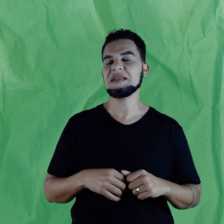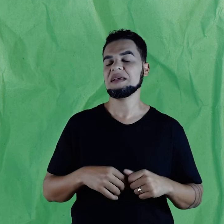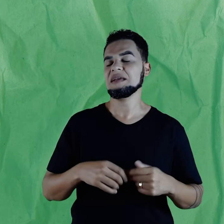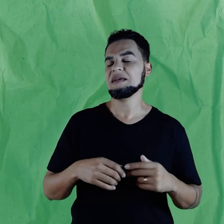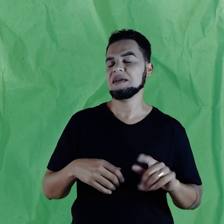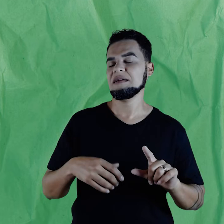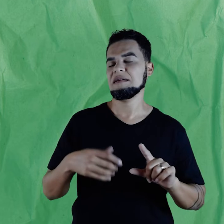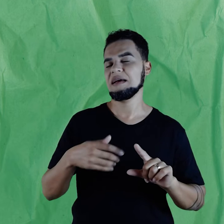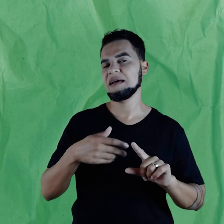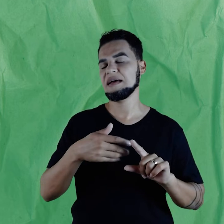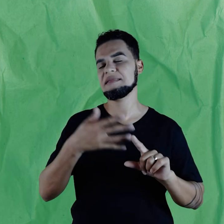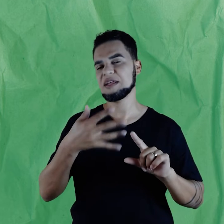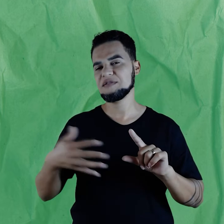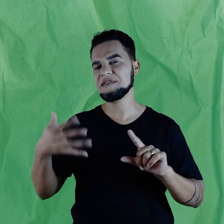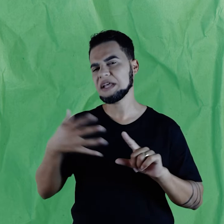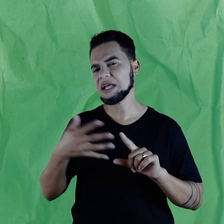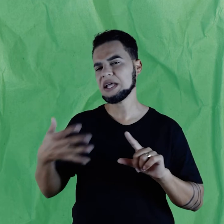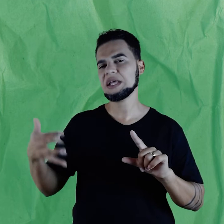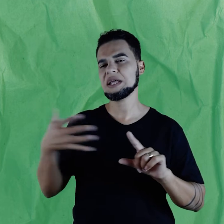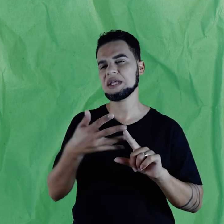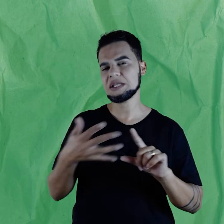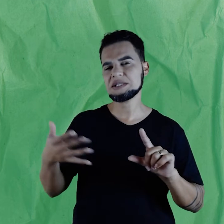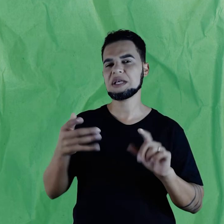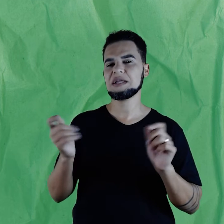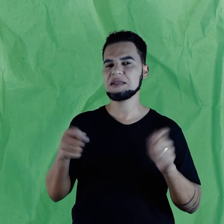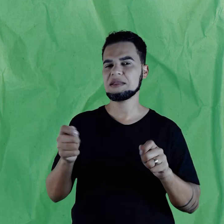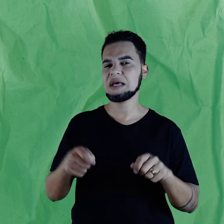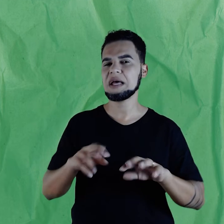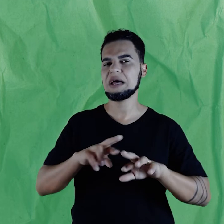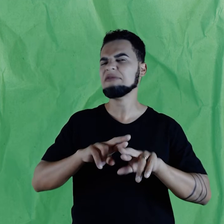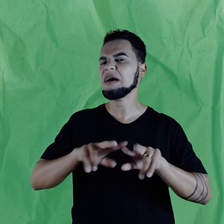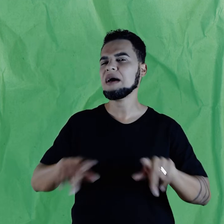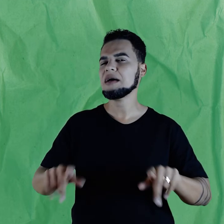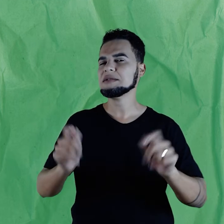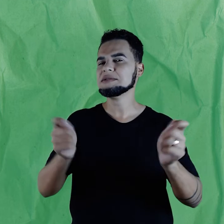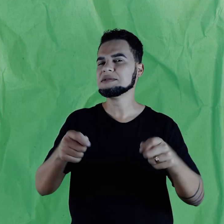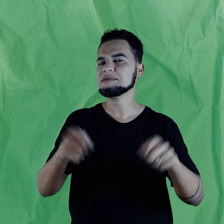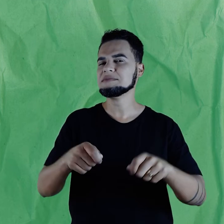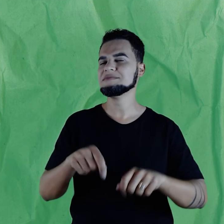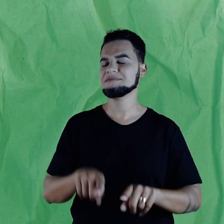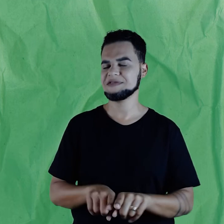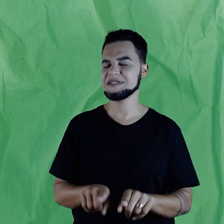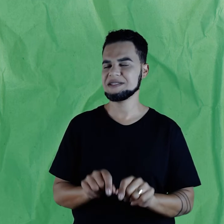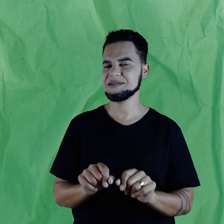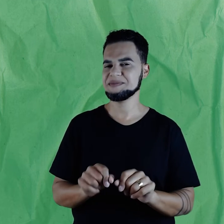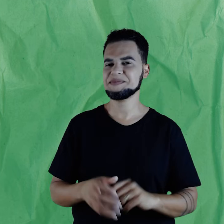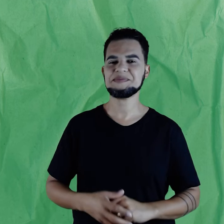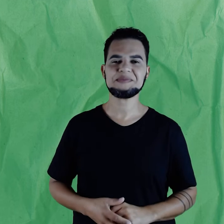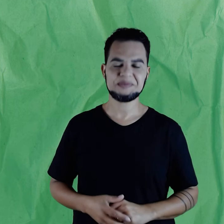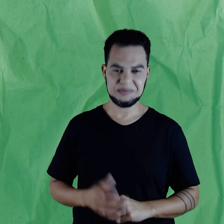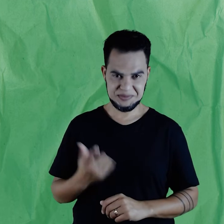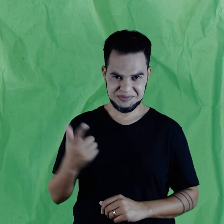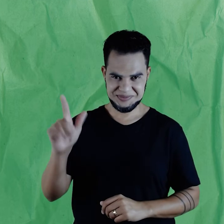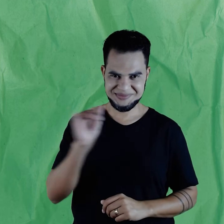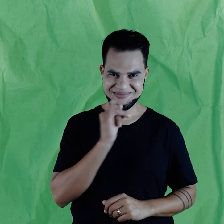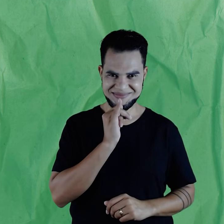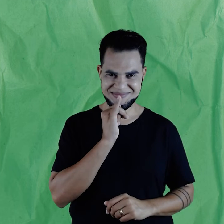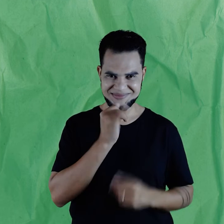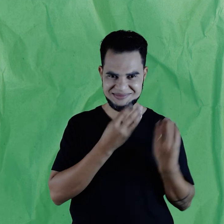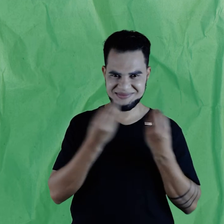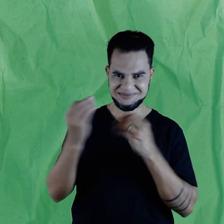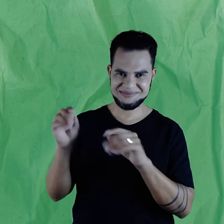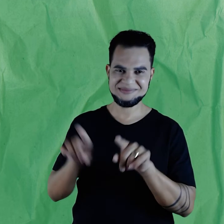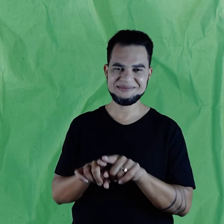clones de Netflix dessa forma. A gente pode fazer inúmeras aplicações dessa forma. Um outro exemplo que eu deixei aqui